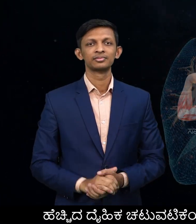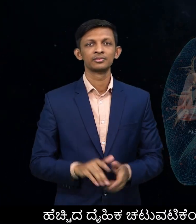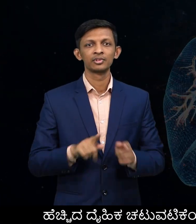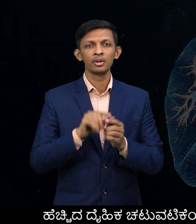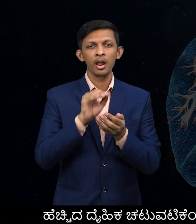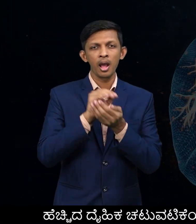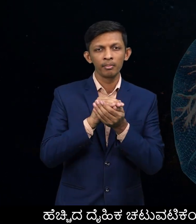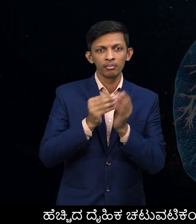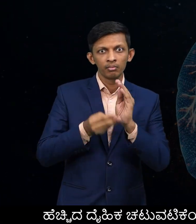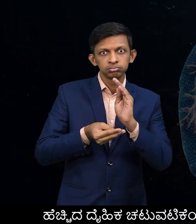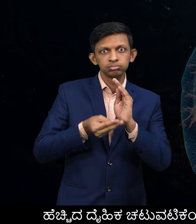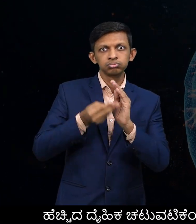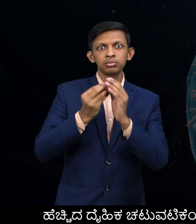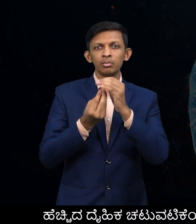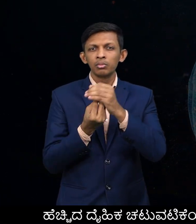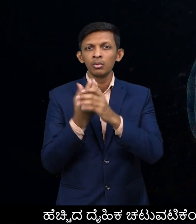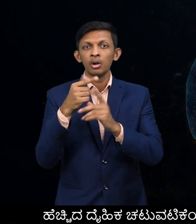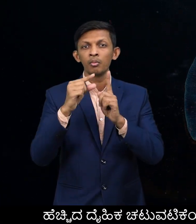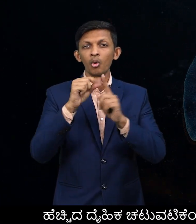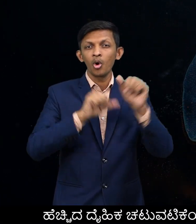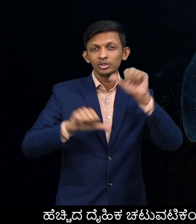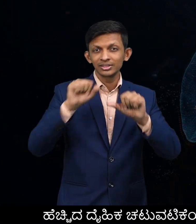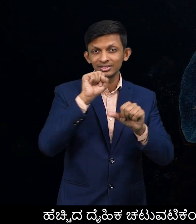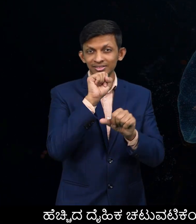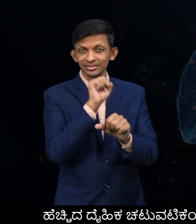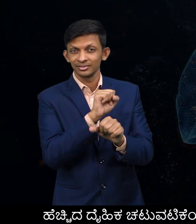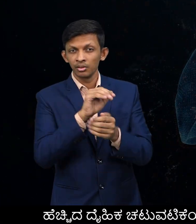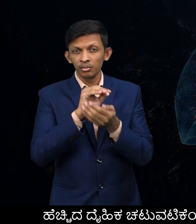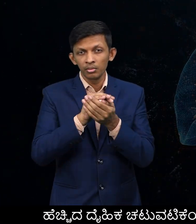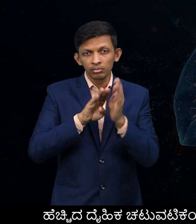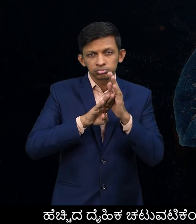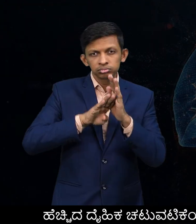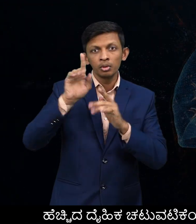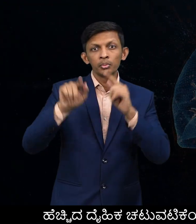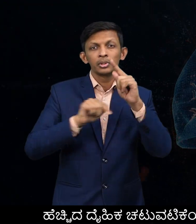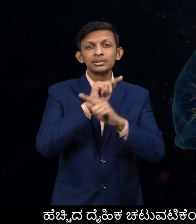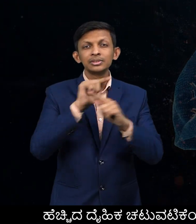ಹೆಚ್ಚಿದ ದೈಹಿಕ ಚಟುವಟಿಕೆಯು ಉಸಿರಾಟದ ದರವನ್ನು ಹೆಚ್ಚಿಸುತ್ತದೆ.